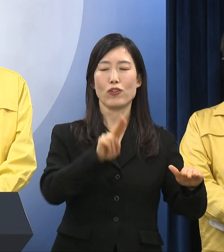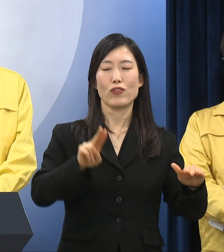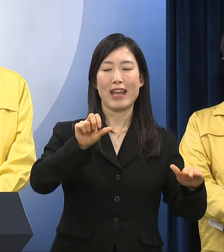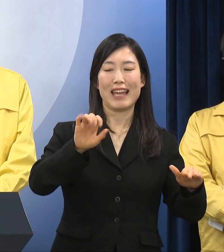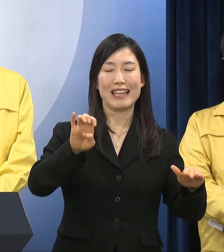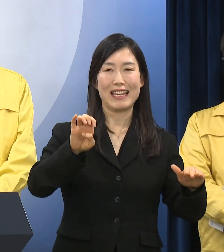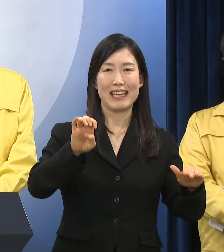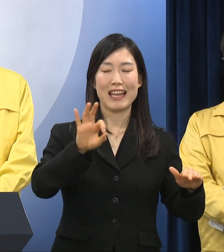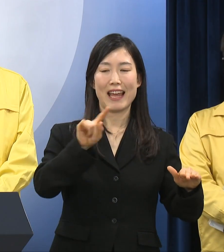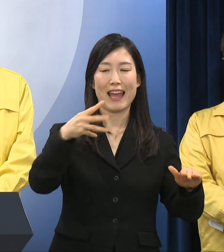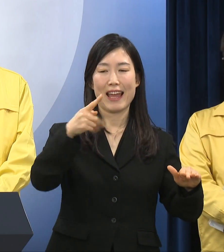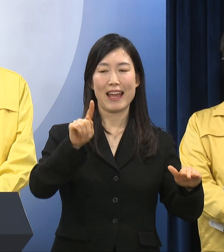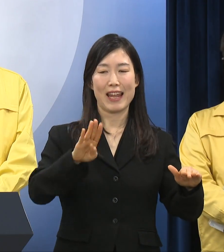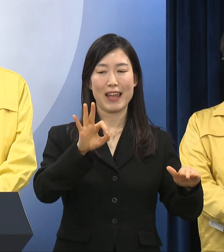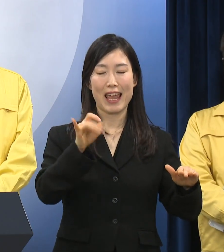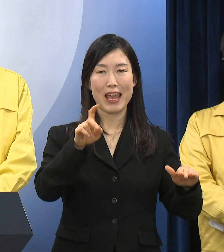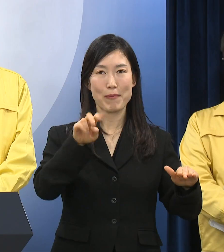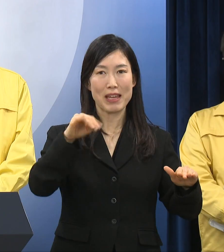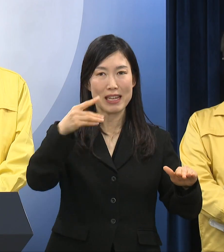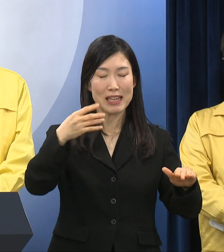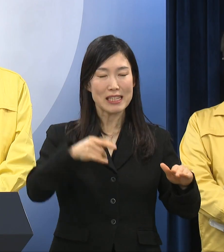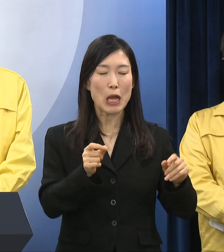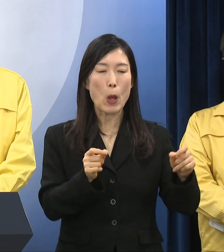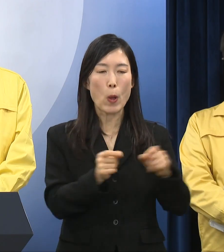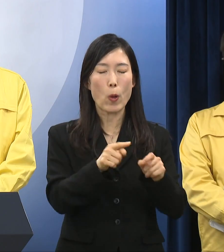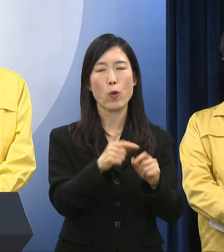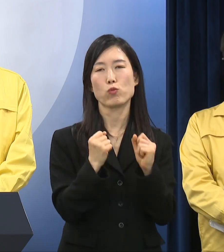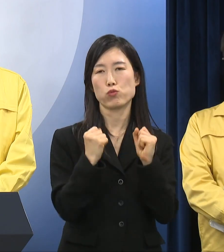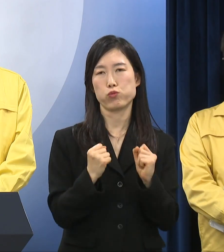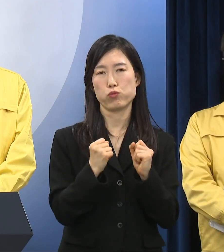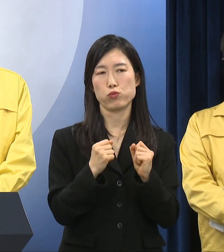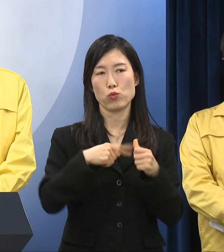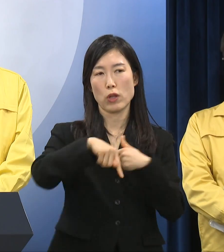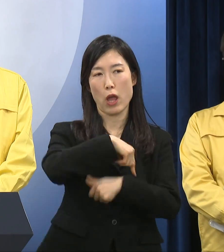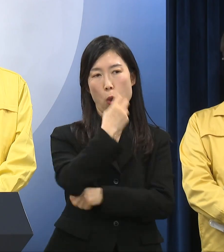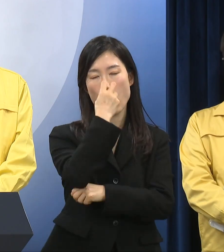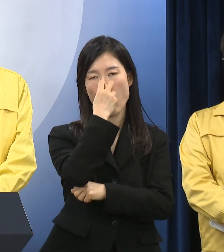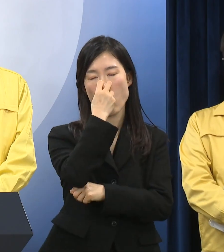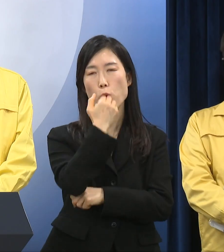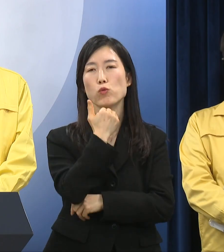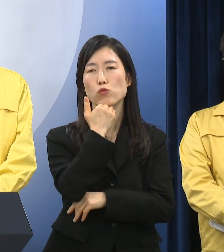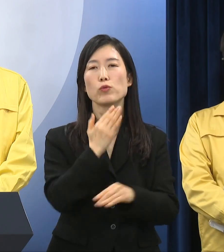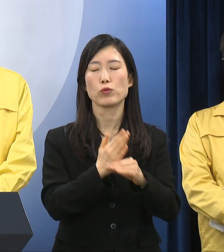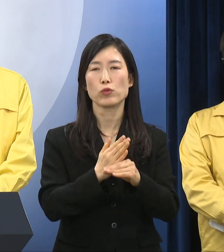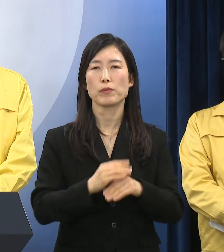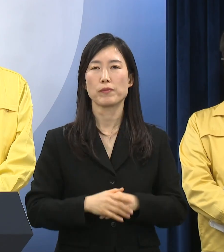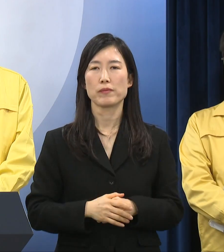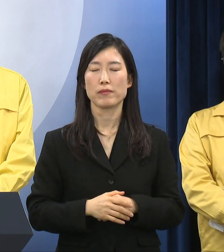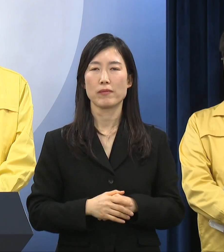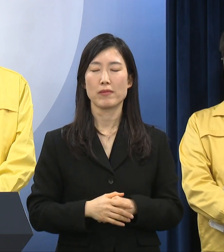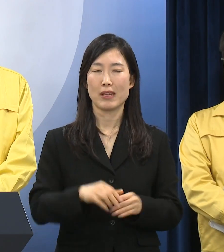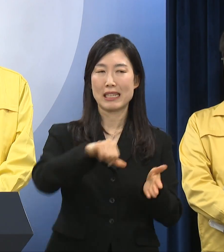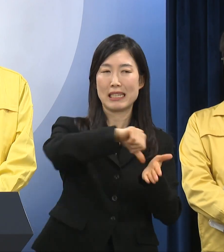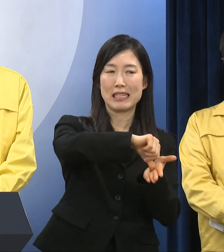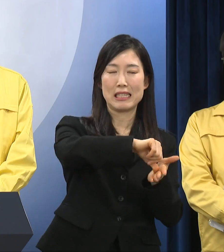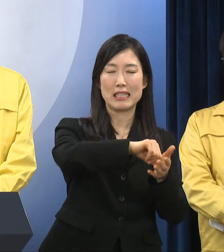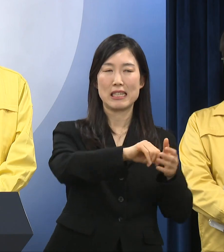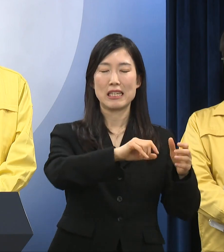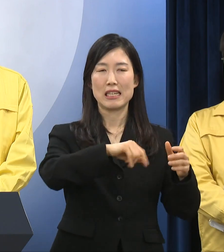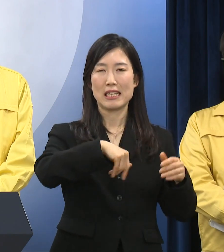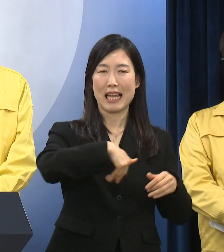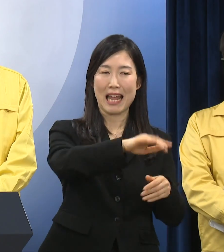해안 쪽에 지금 계류하면서 상황을 지켜보고 있는 상황입니다. 그래서 호르무즈 해협 통과로 인해서